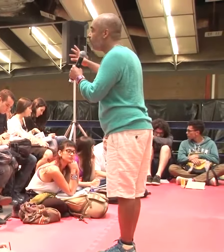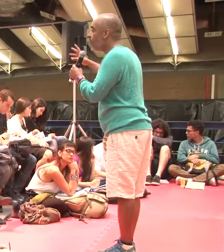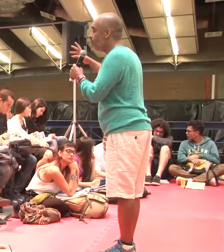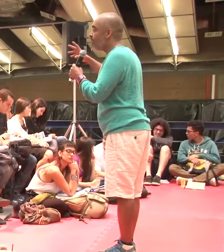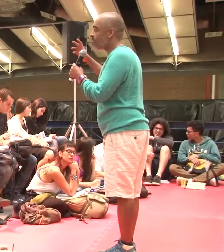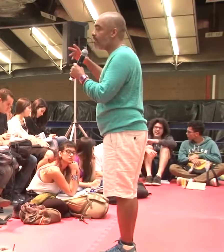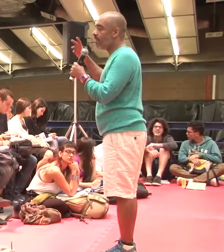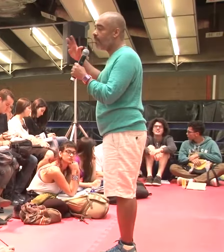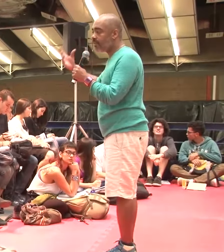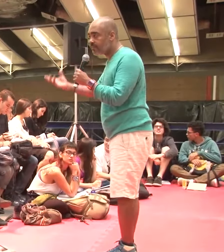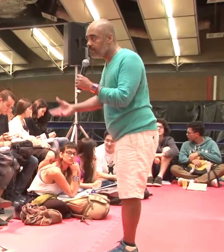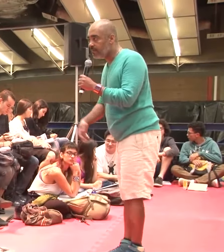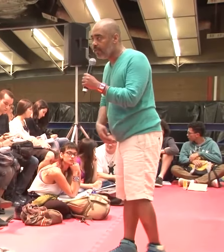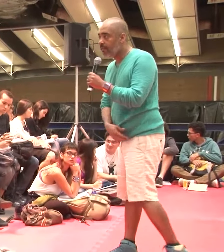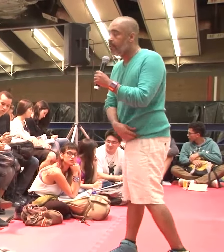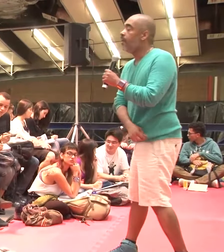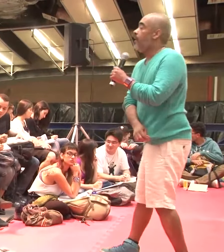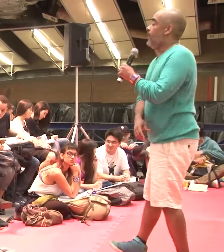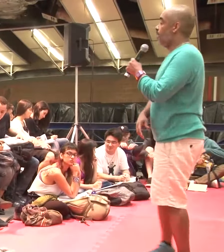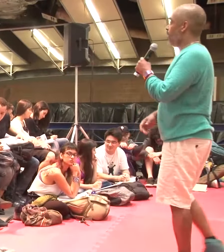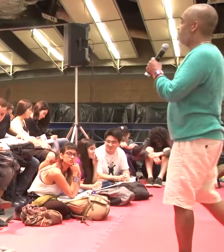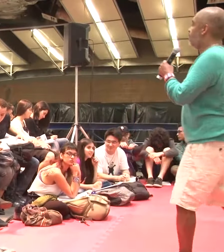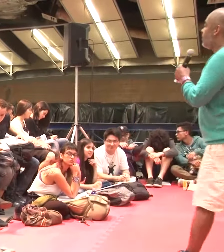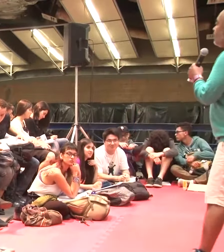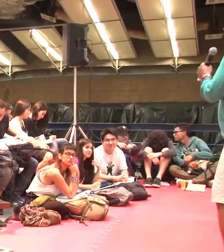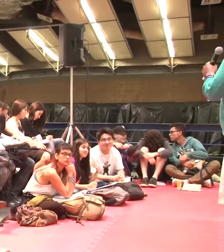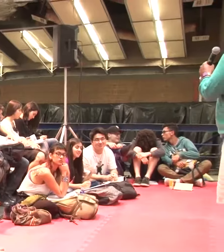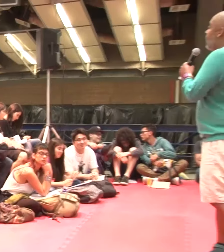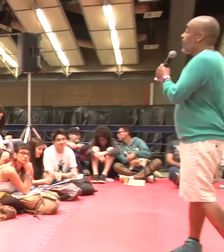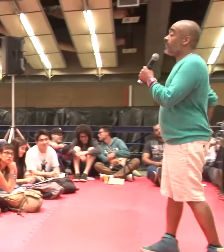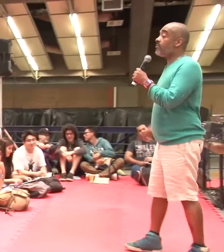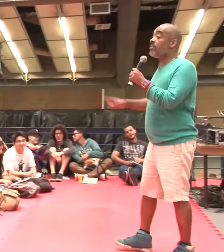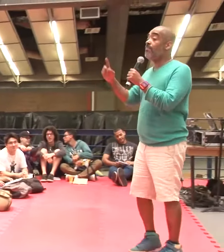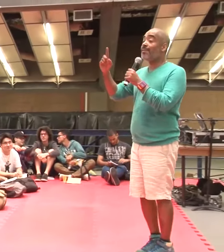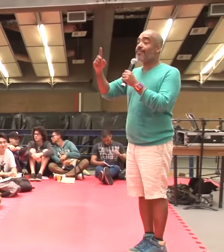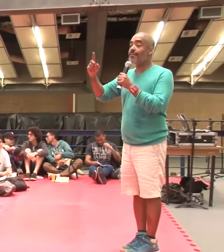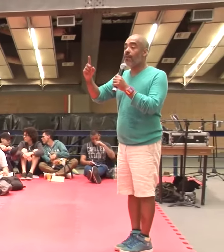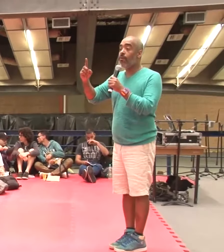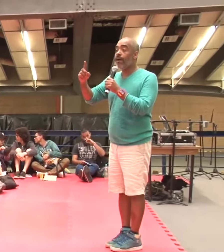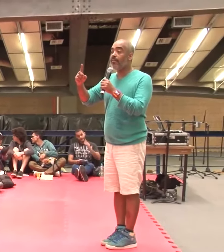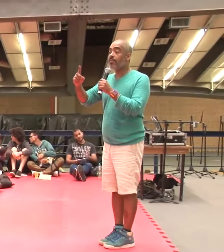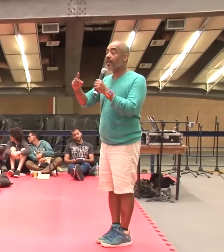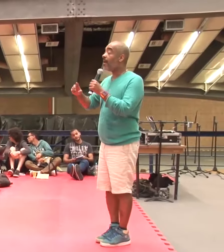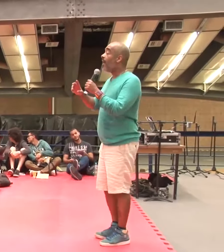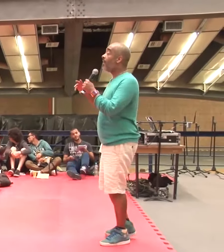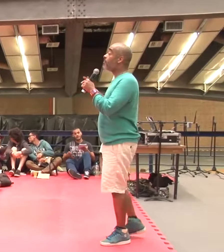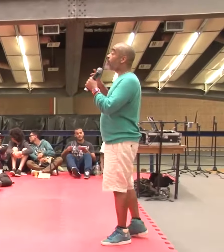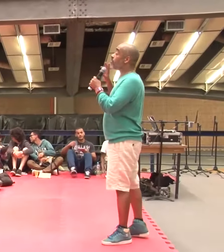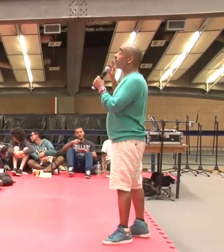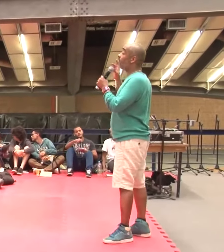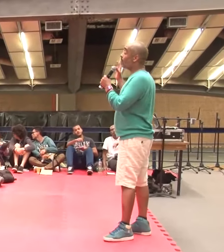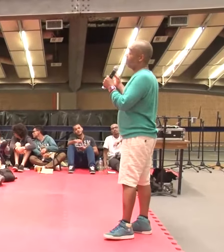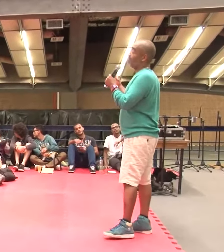imitação. Mimesis quer dizer imitação, né? Em grego. O processo de imitação romântica é